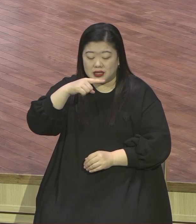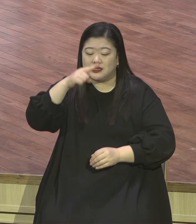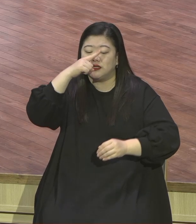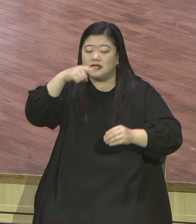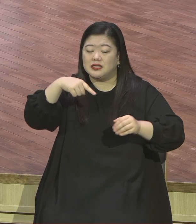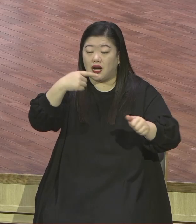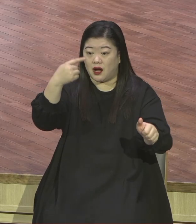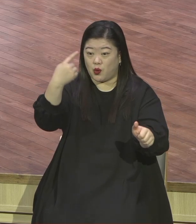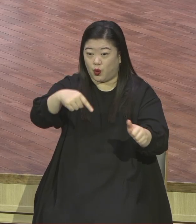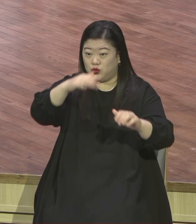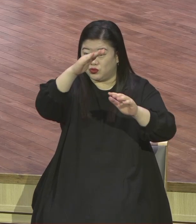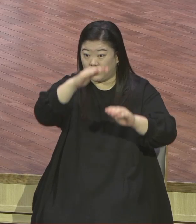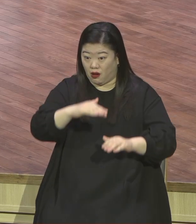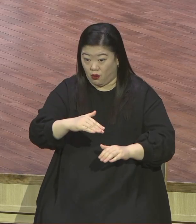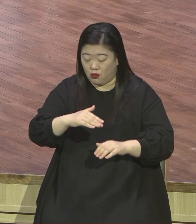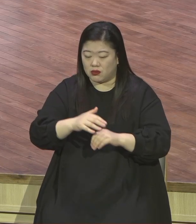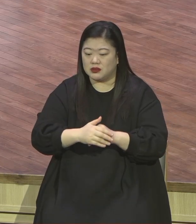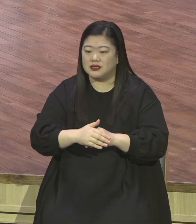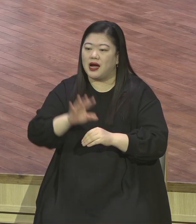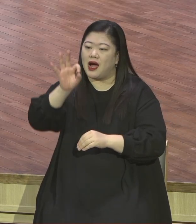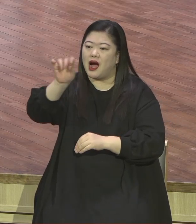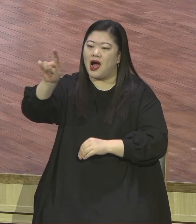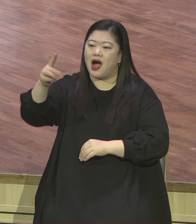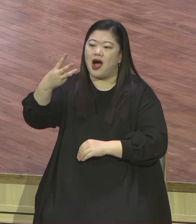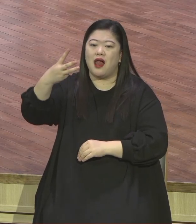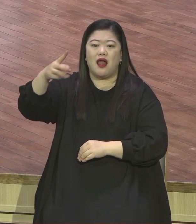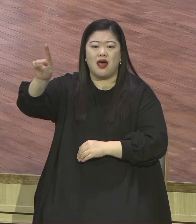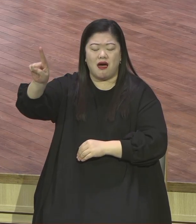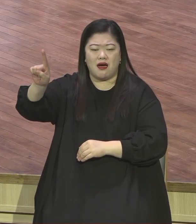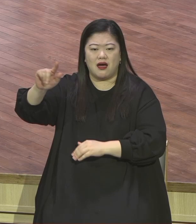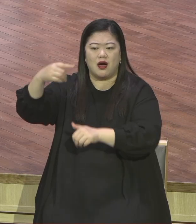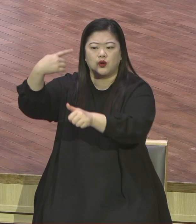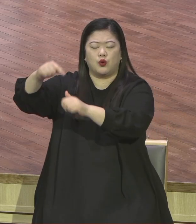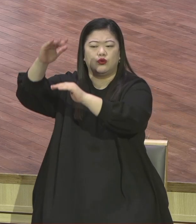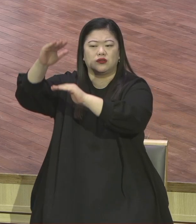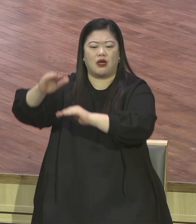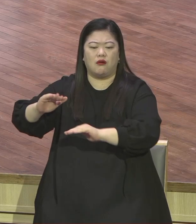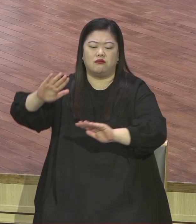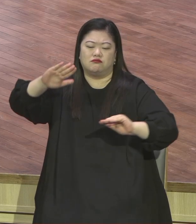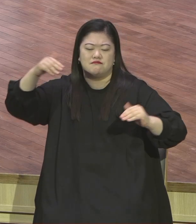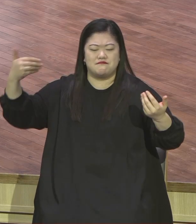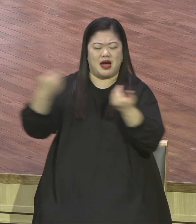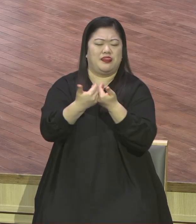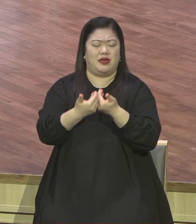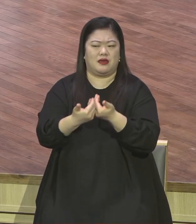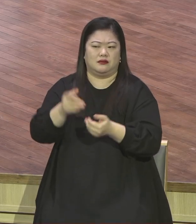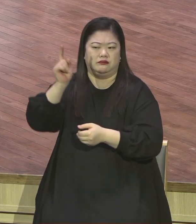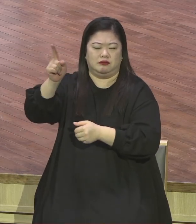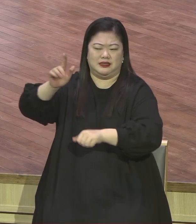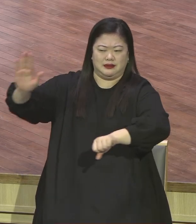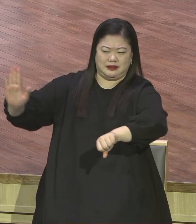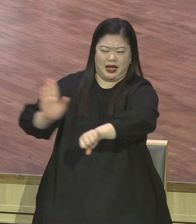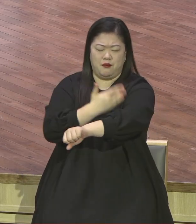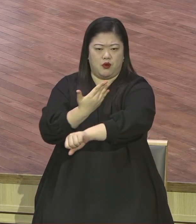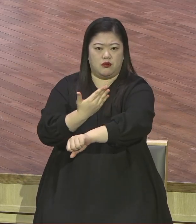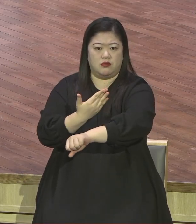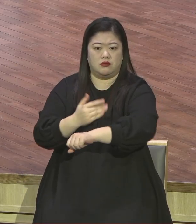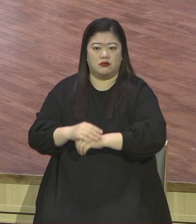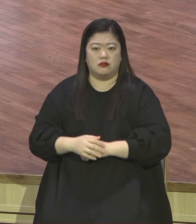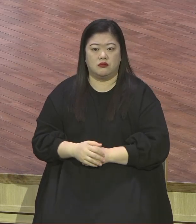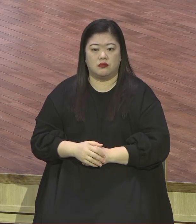신성한 예언자가 허용하지 않는 교육이다. 비슬람적이다. 복호하람